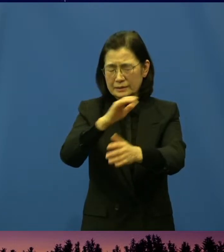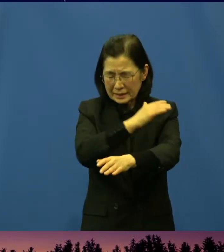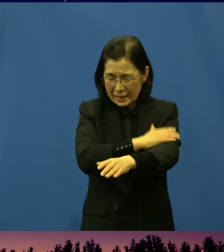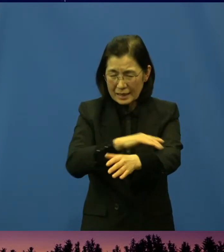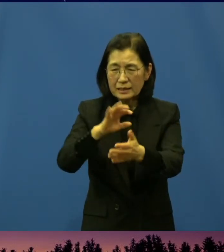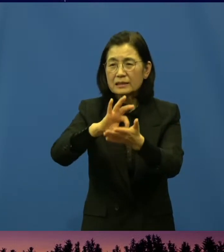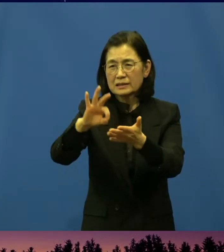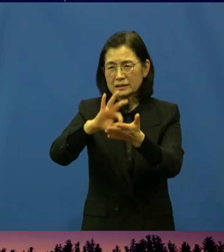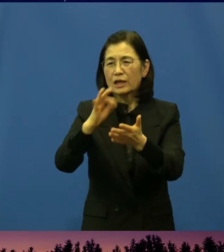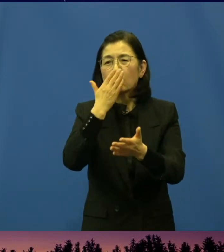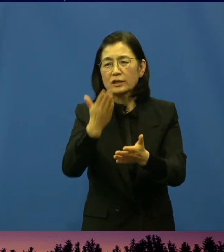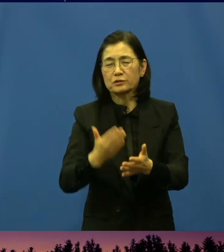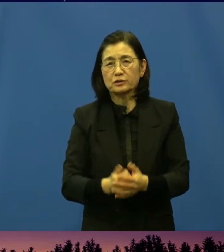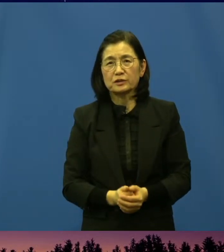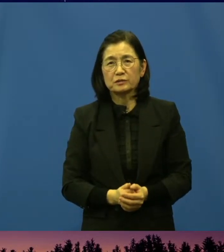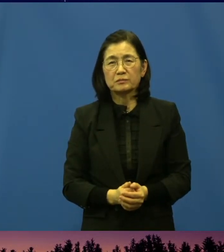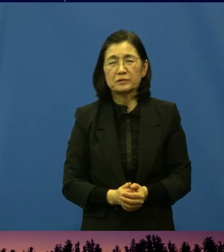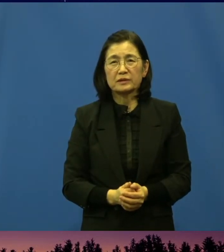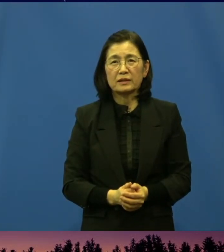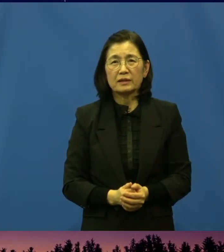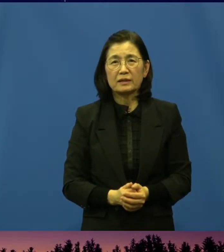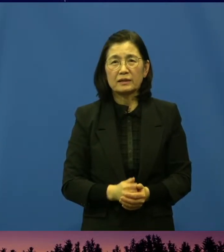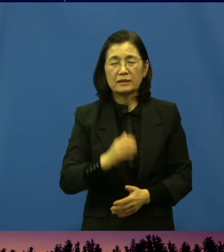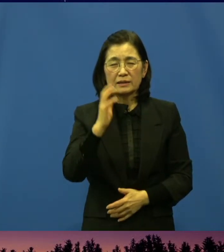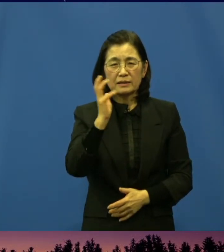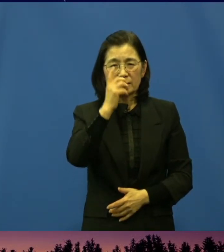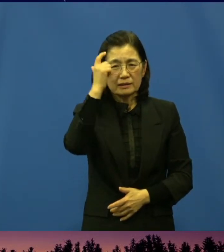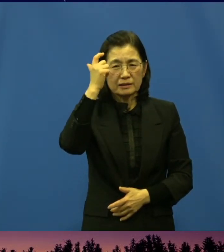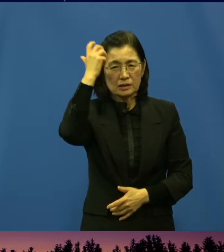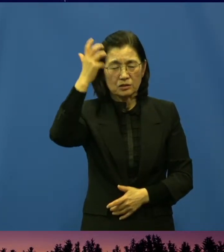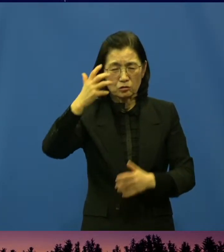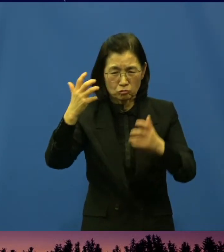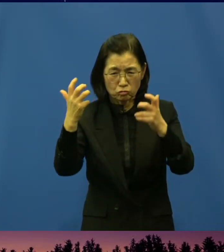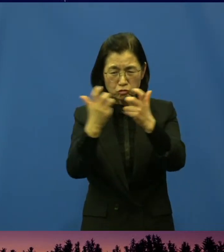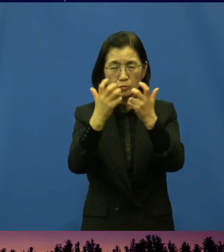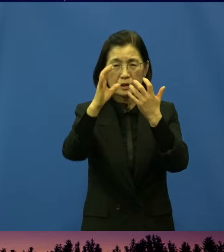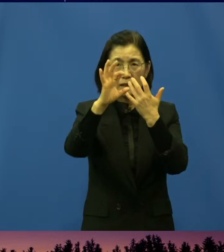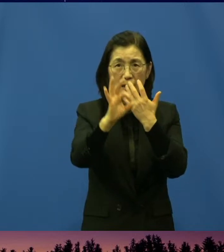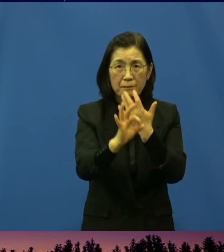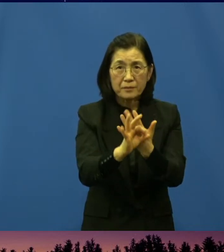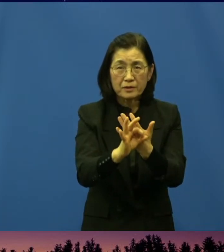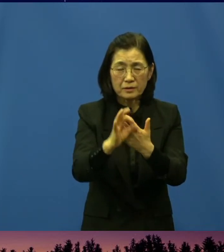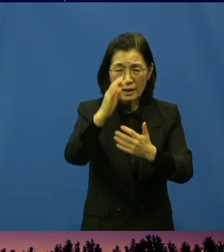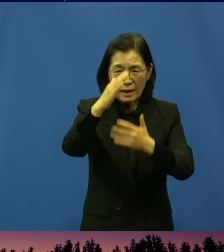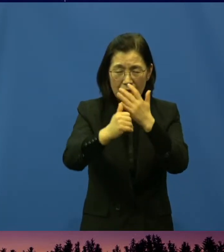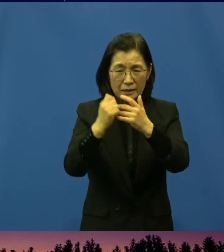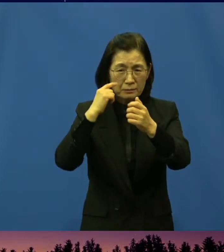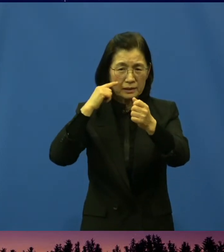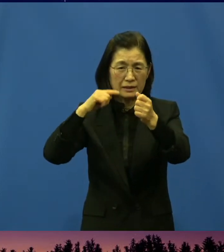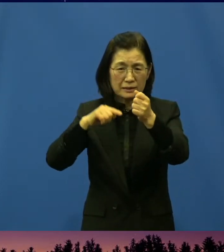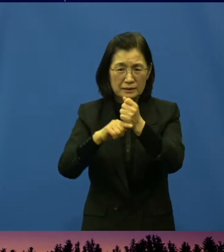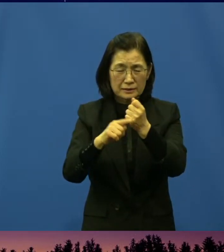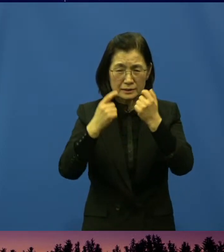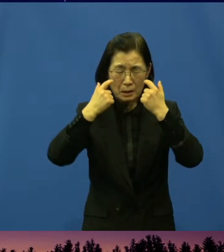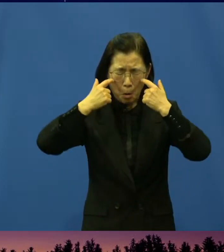여러분 성령 충만하면 왜 그렇게 시간의 질량이 높아져요? 하나님의 뜻이 명확해지기 때문에 그렇다.